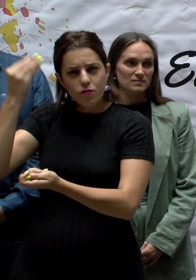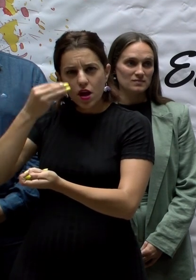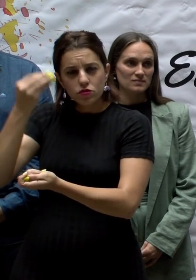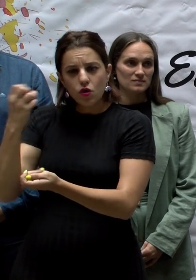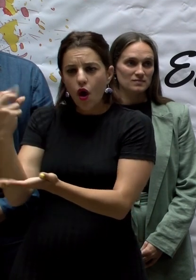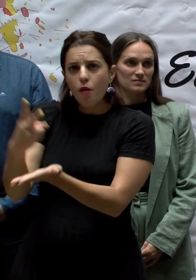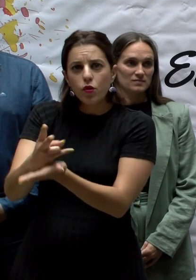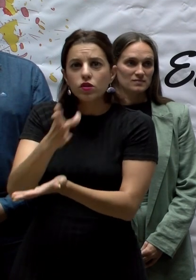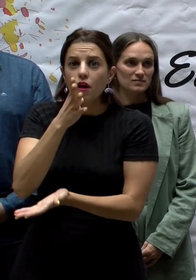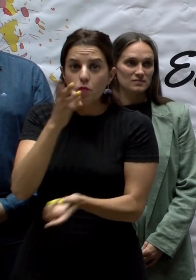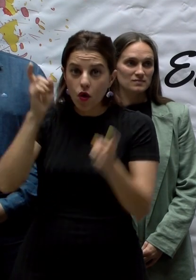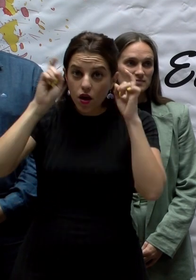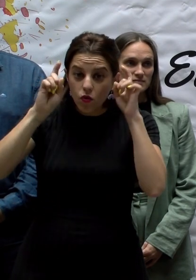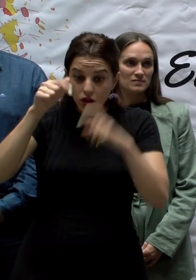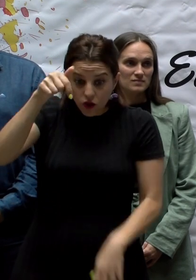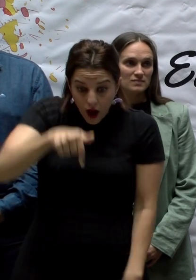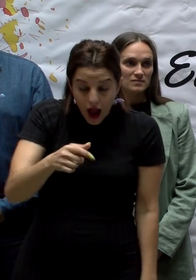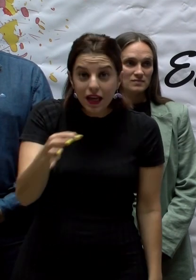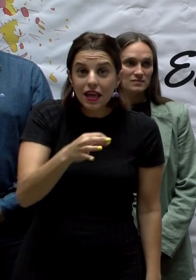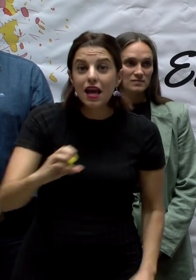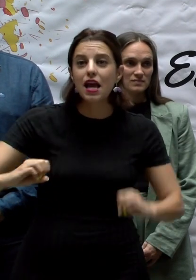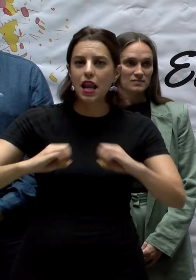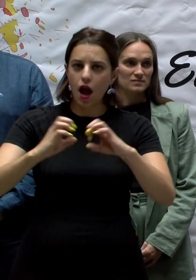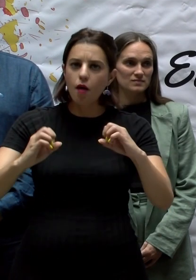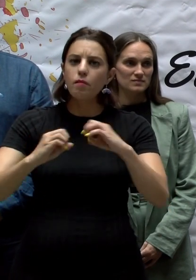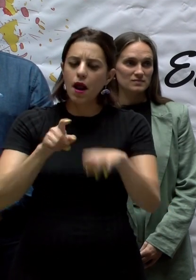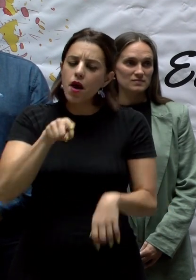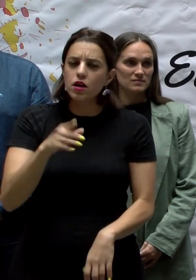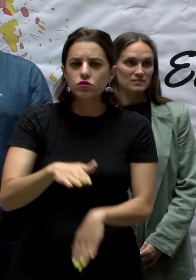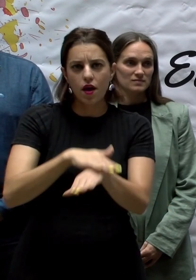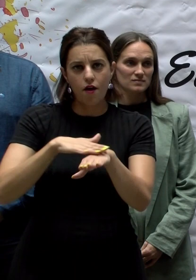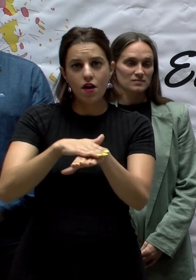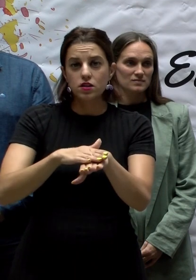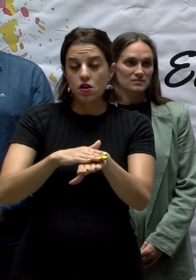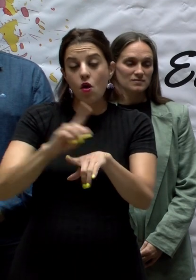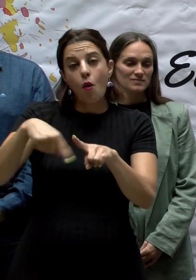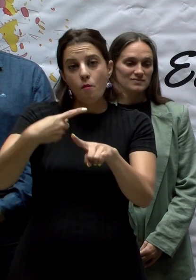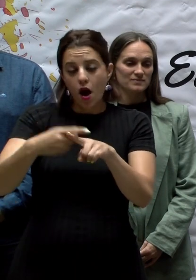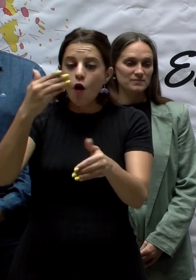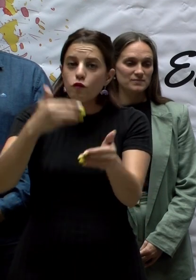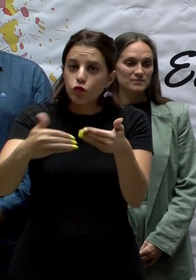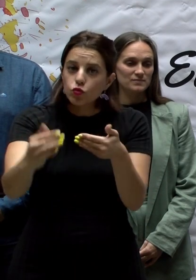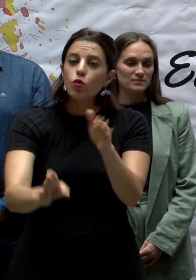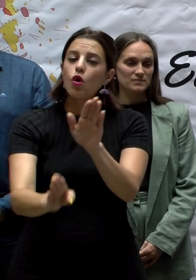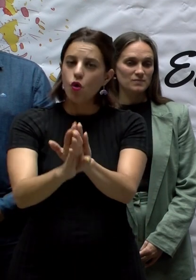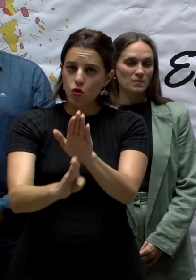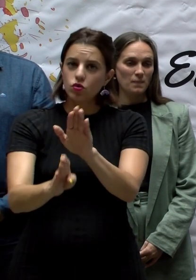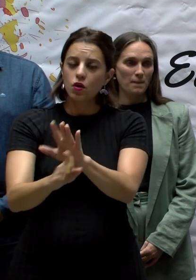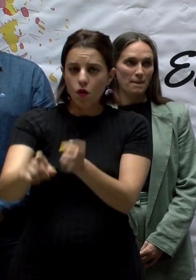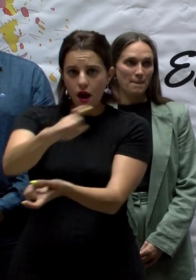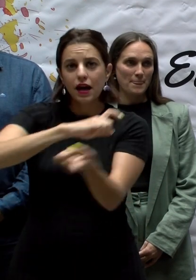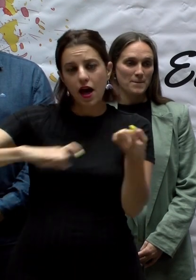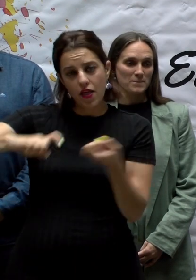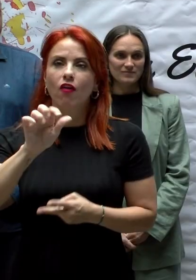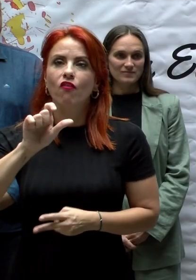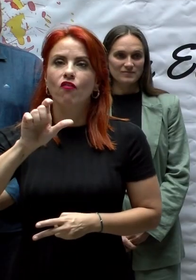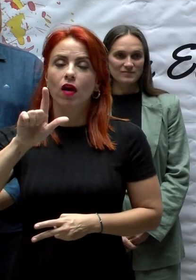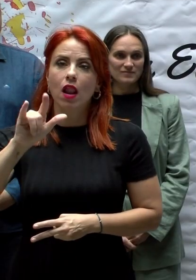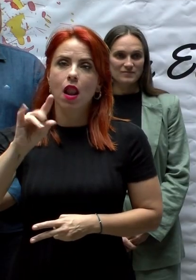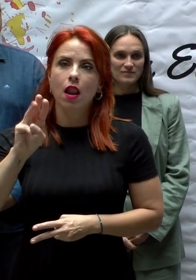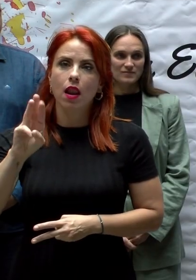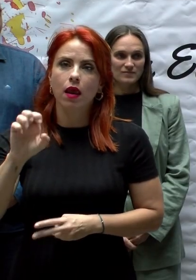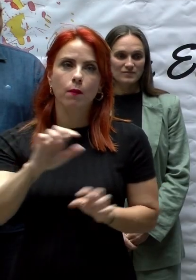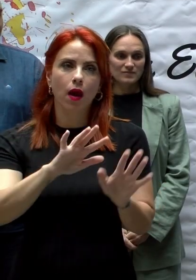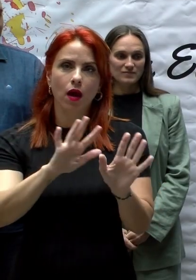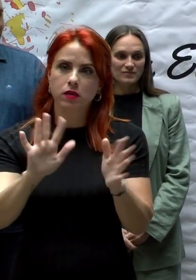es imprescindible, y su continuidad a lo largo de los años también. Así que muchísimas gracias y estamos de enhorabuena. Es